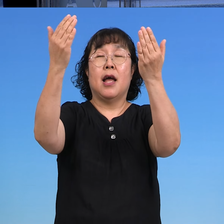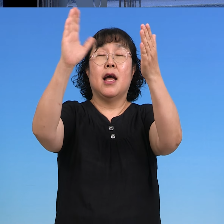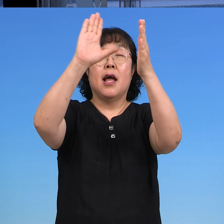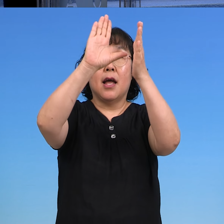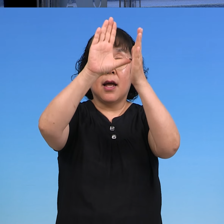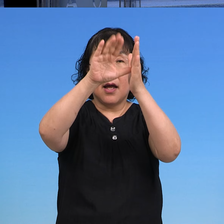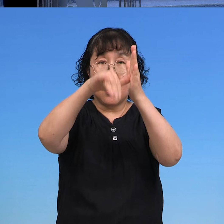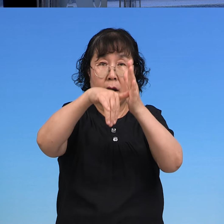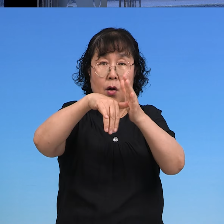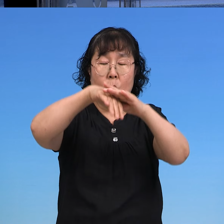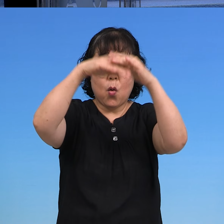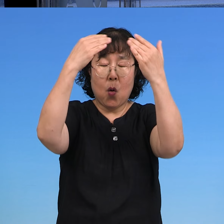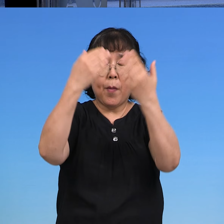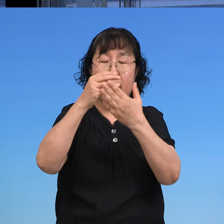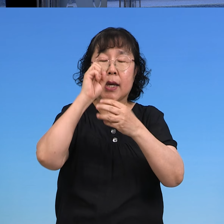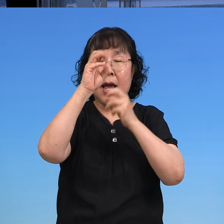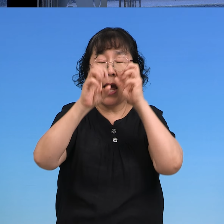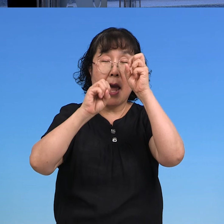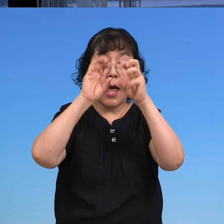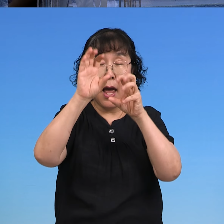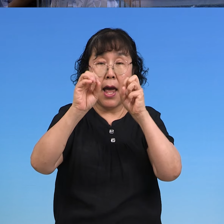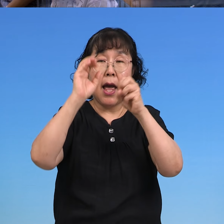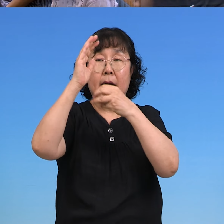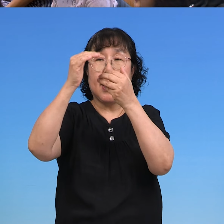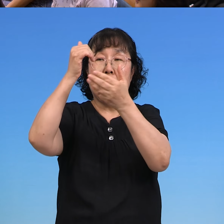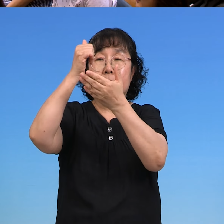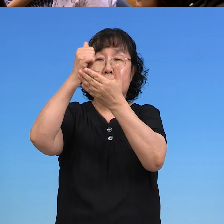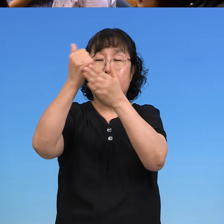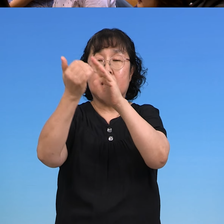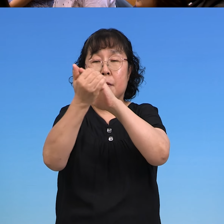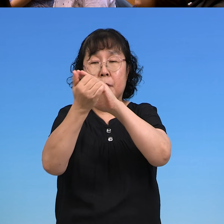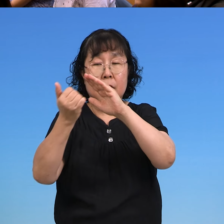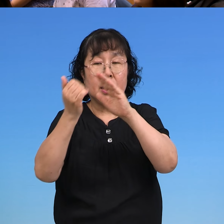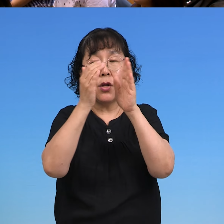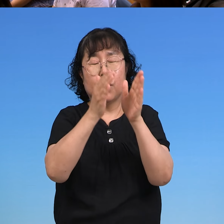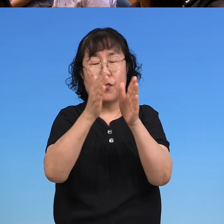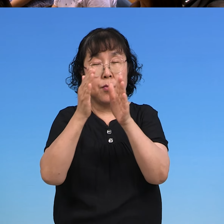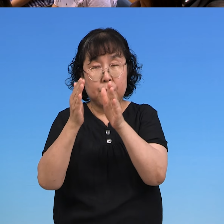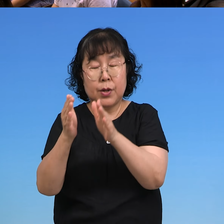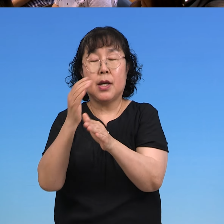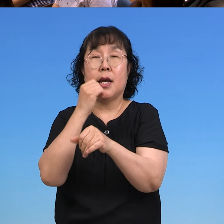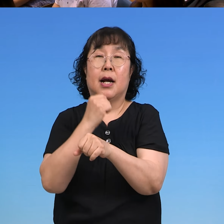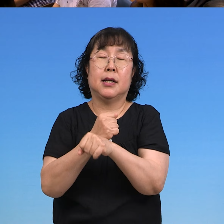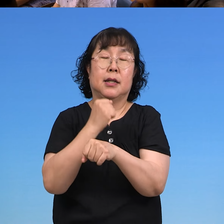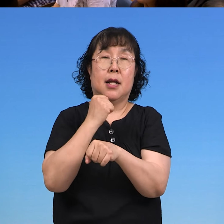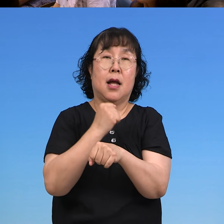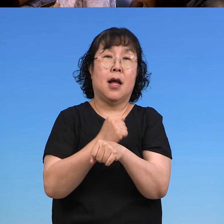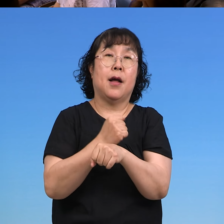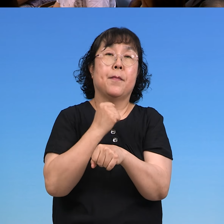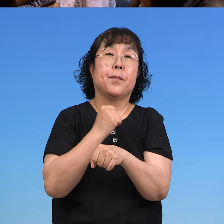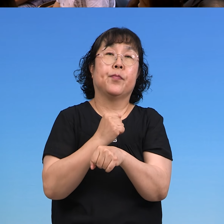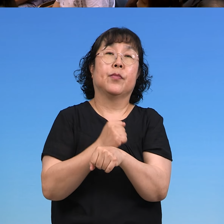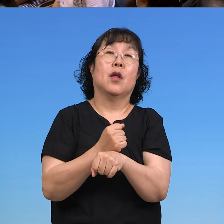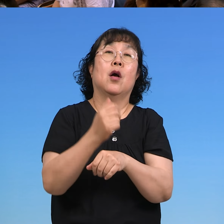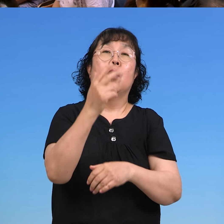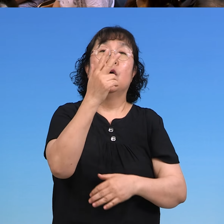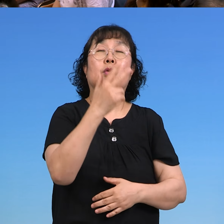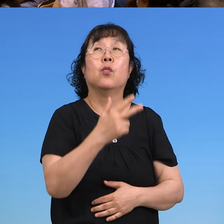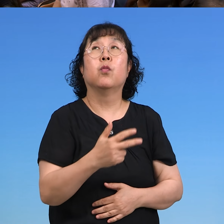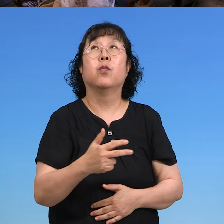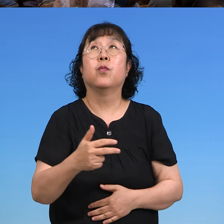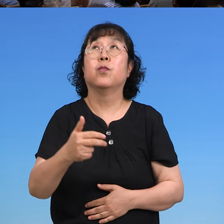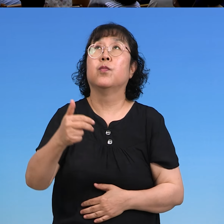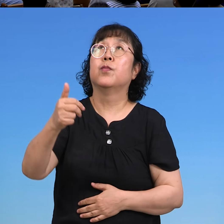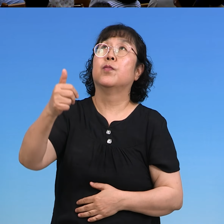모두 고백해 여호와 이레. 하나님의 임재하심을 사모합니다. 주가